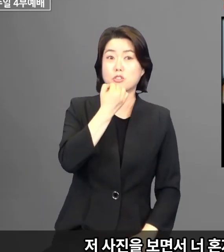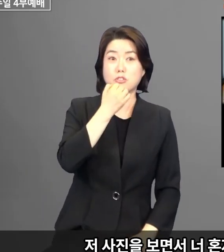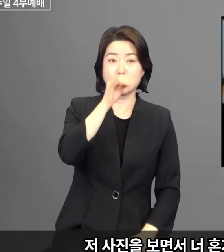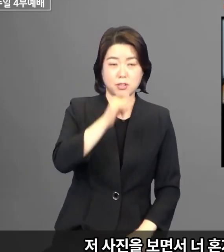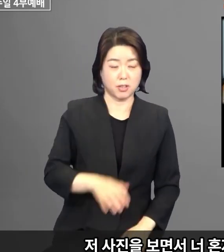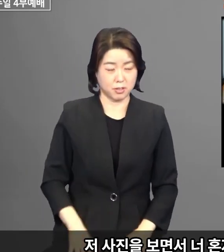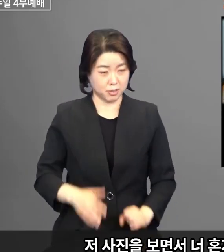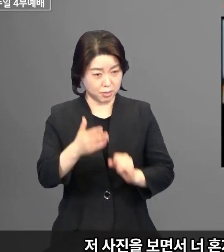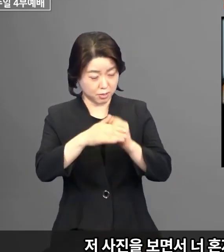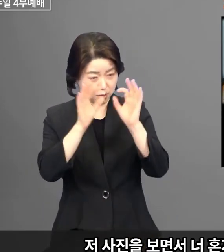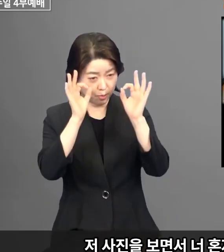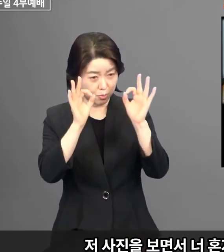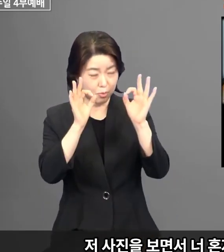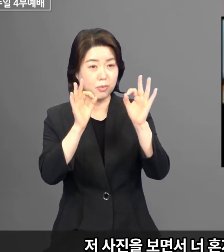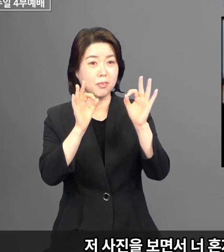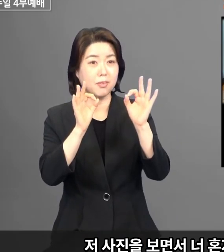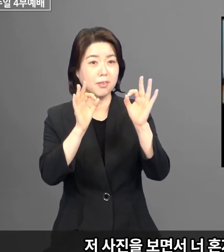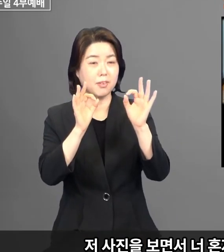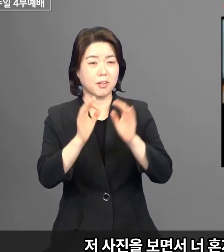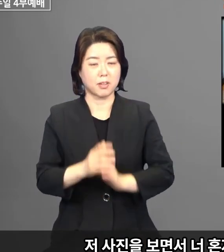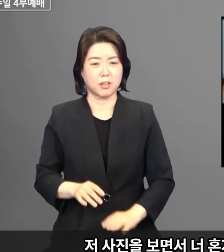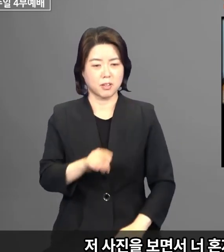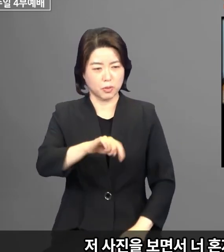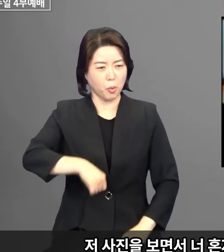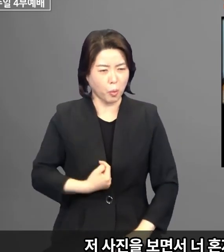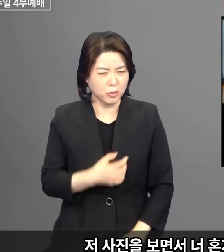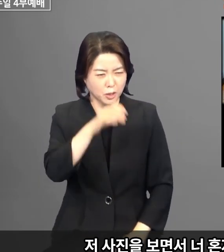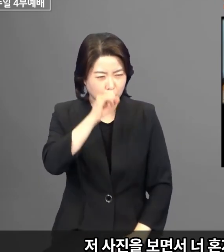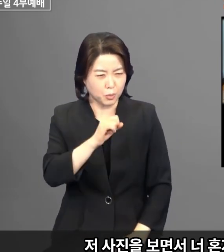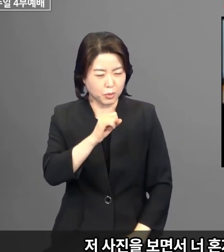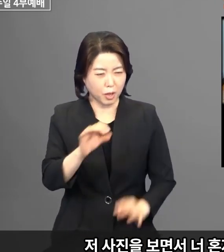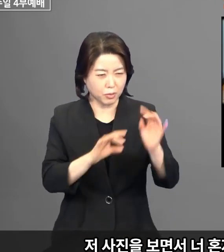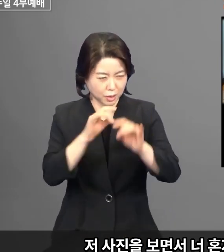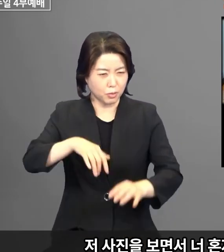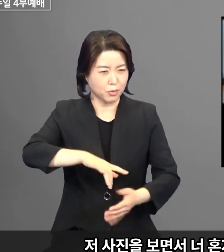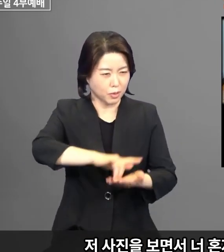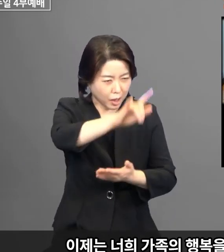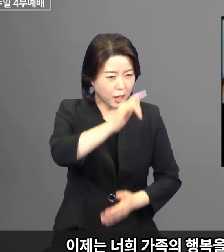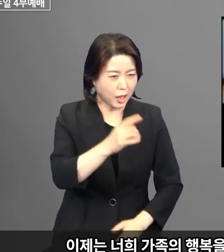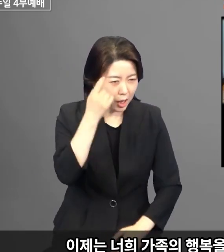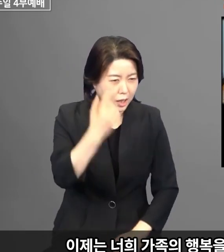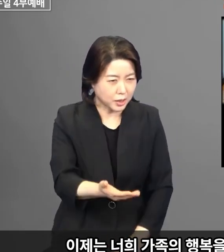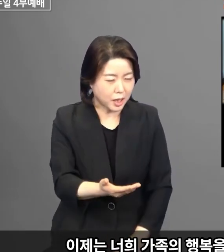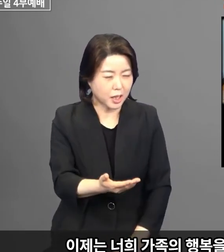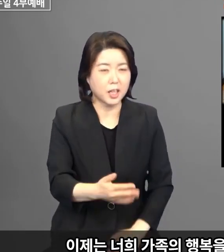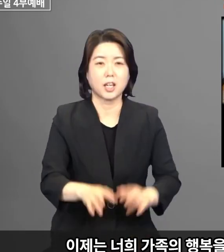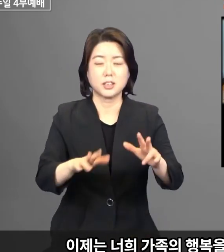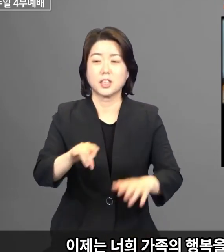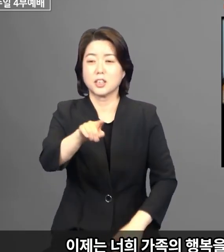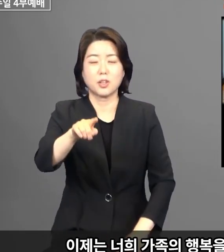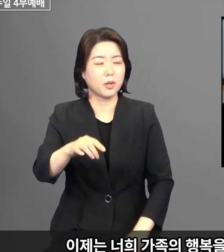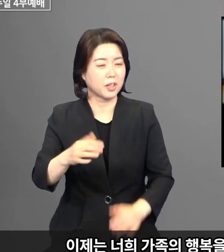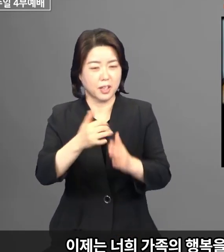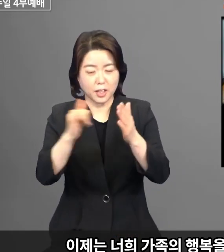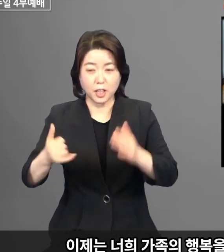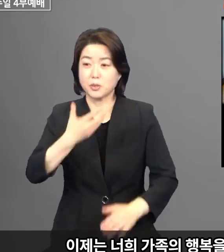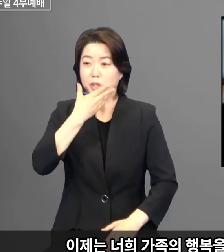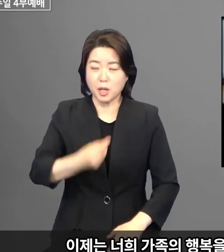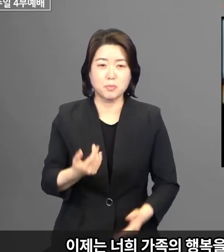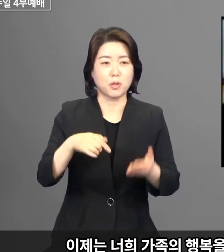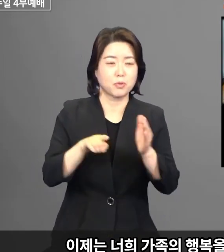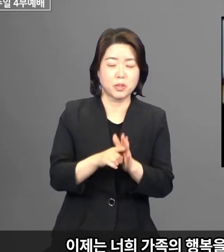저 사진을 보면서 너 혼자 좋으려고 태국에 갔니? 이제는 너희 가족의 행복을